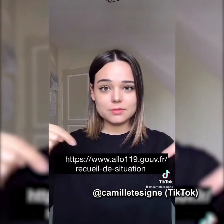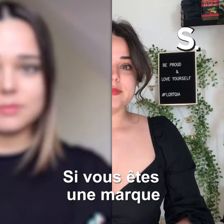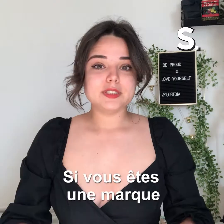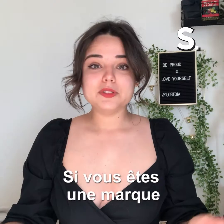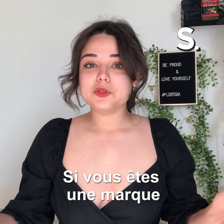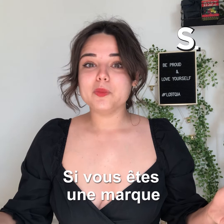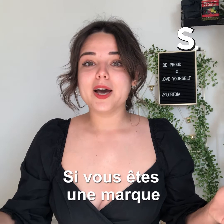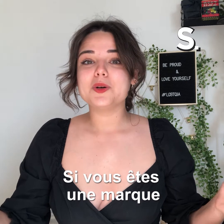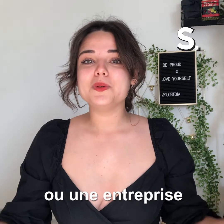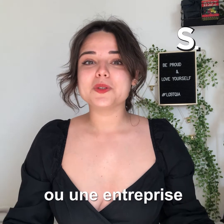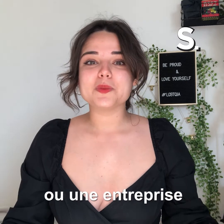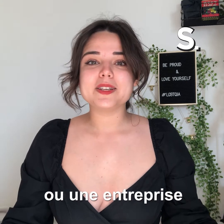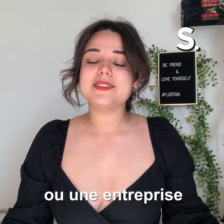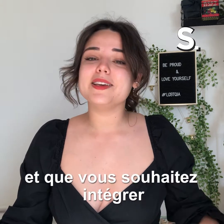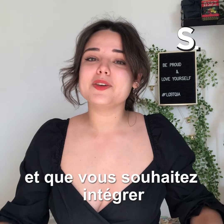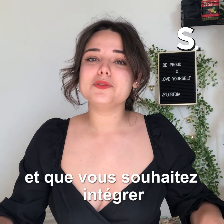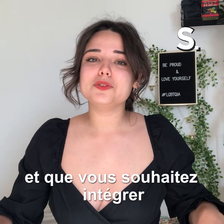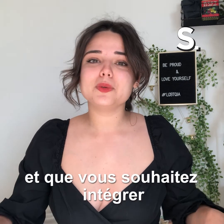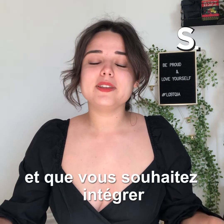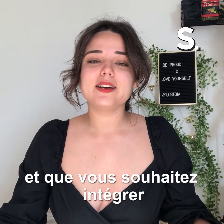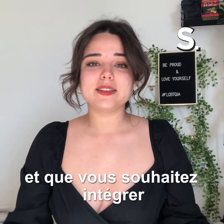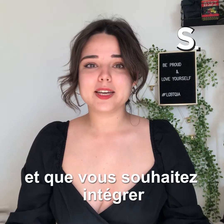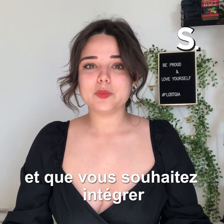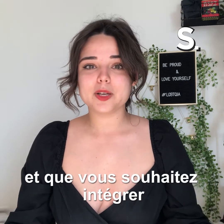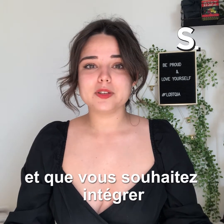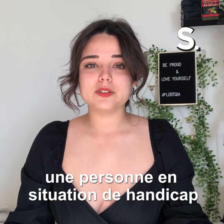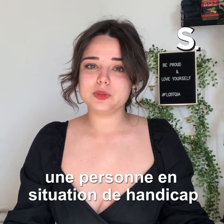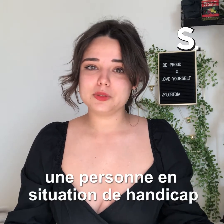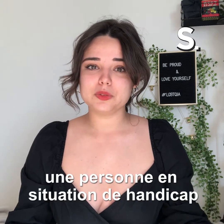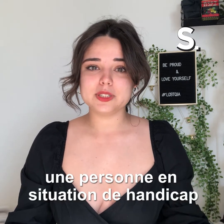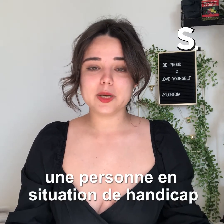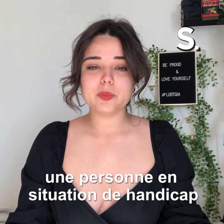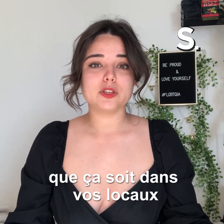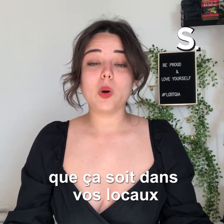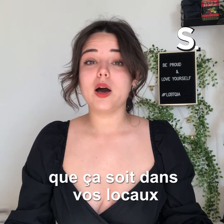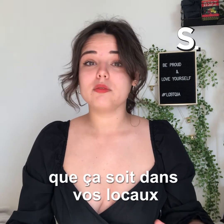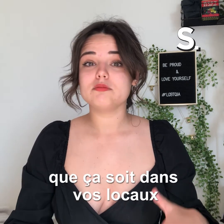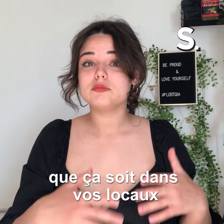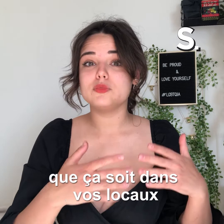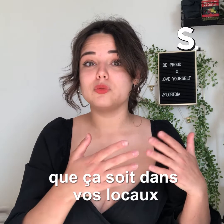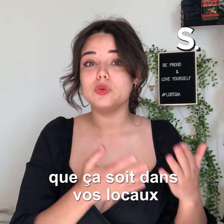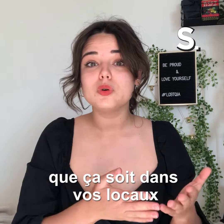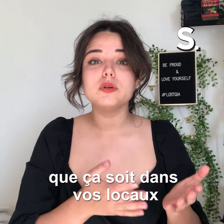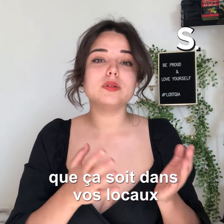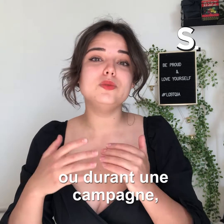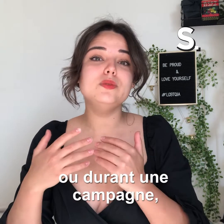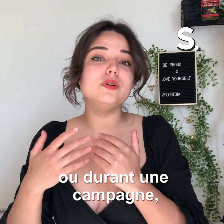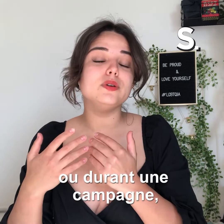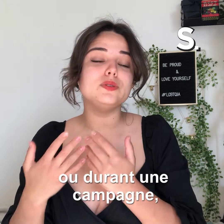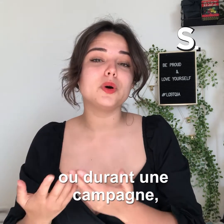Si vous êtes une marque ou une entreprise, et que vous souhaitez intégrer une personne en situation de handicap, que ce soit dans vos locaux ou durant